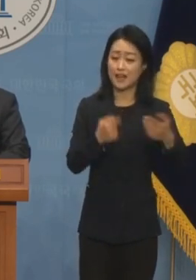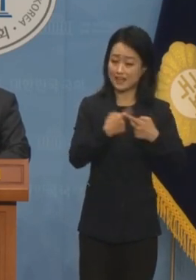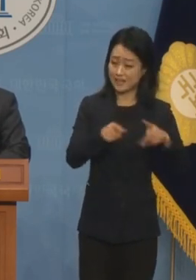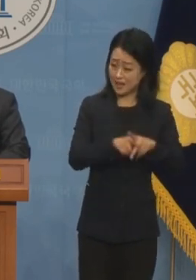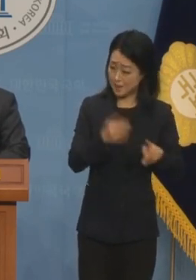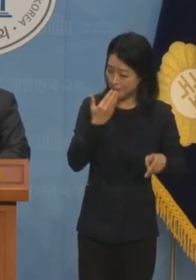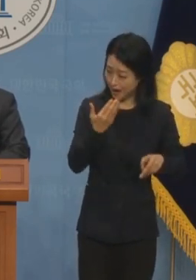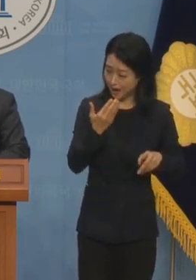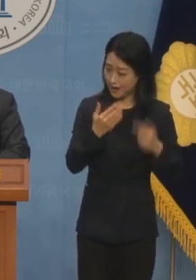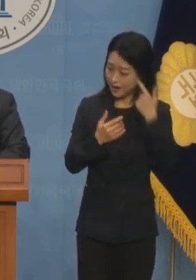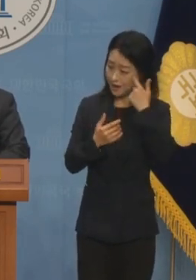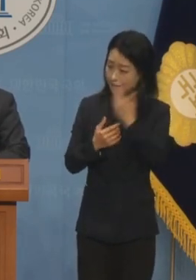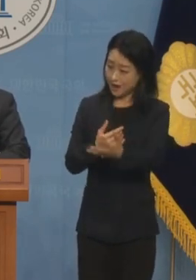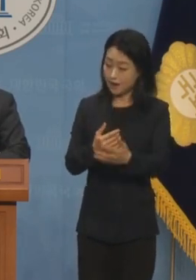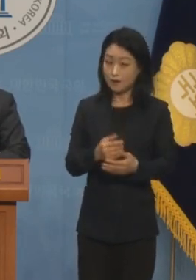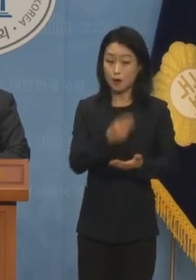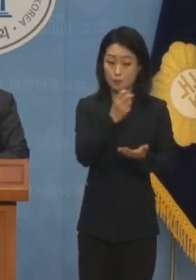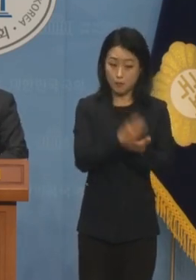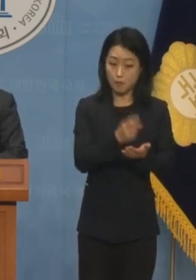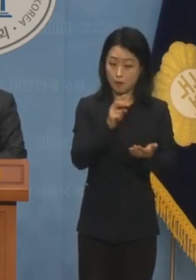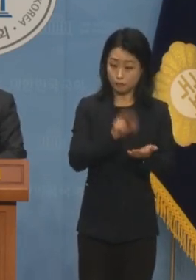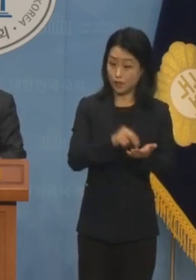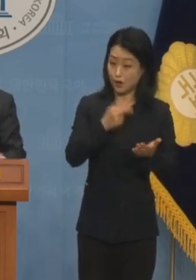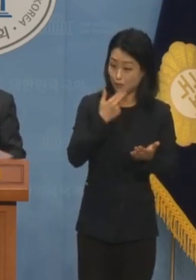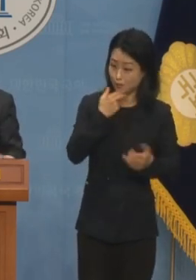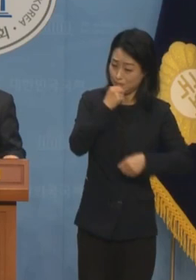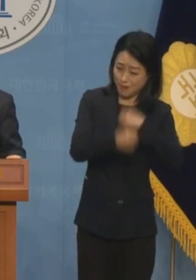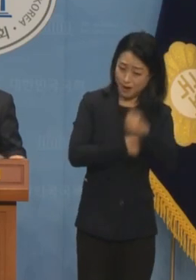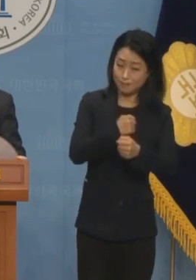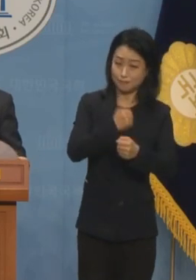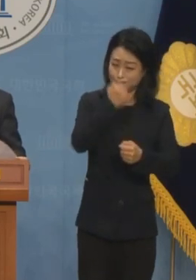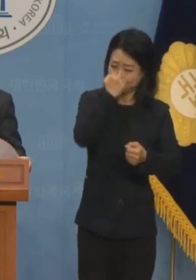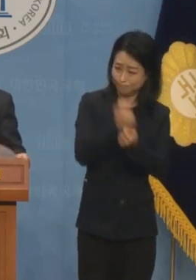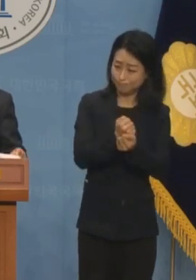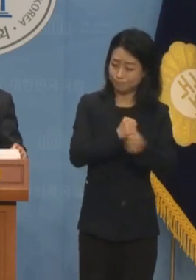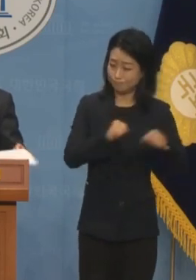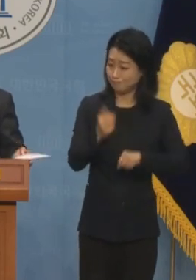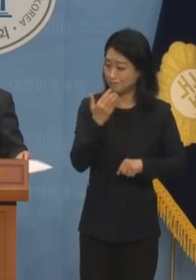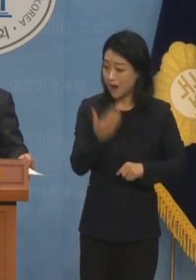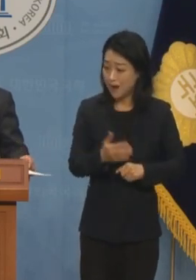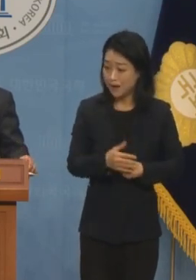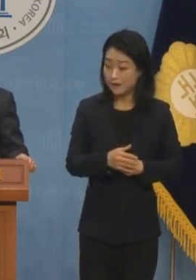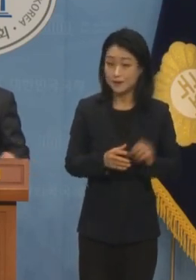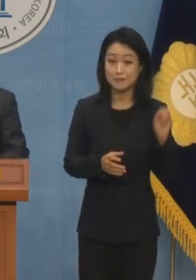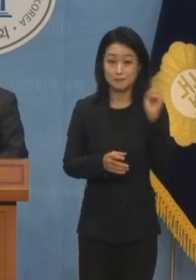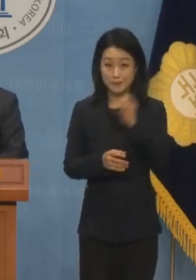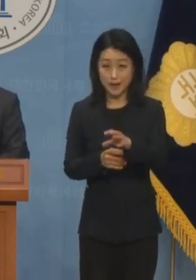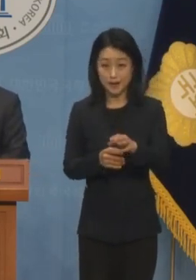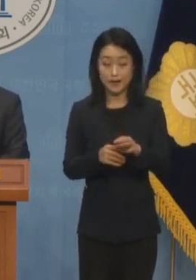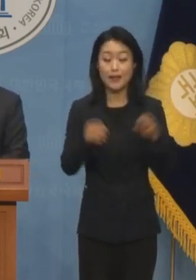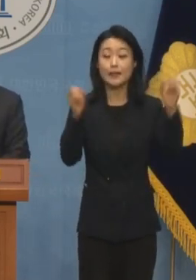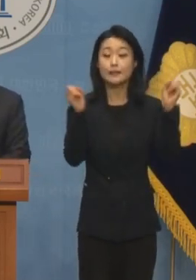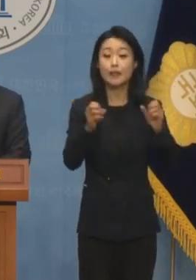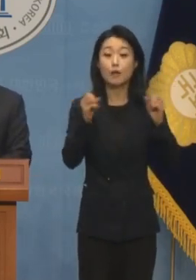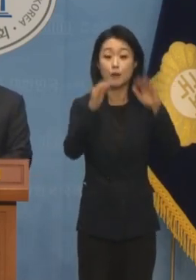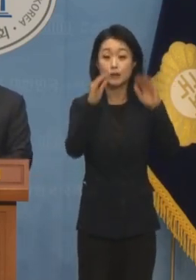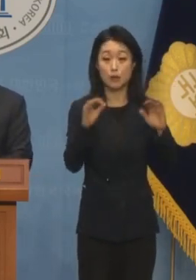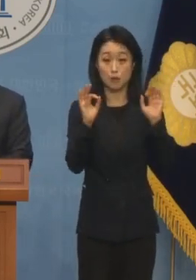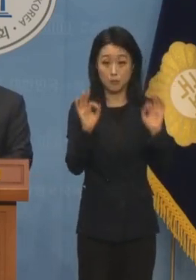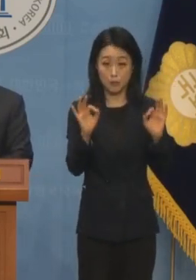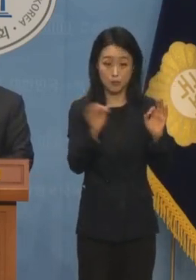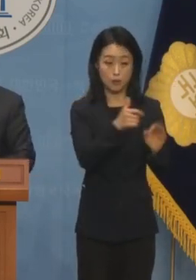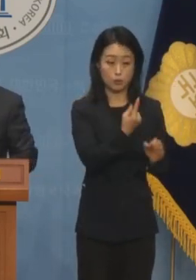할까요? 법적으로 문제가 없다면 그냥 막 해도 되는 건가? 자, 이 대화를 보면